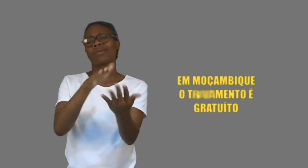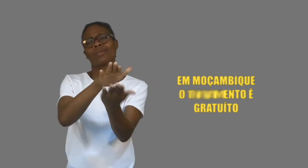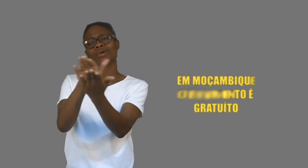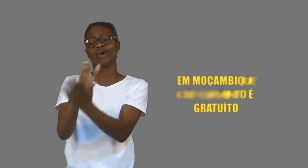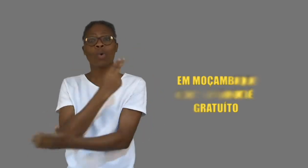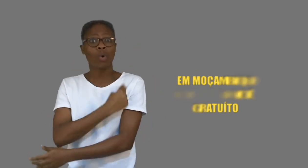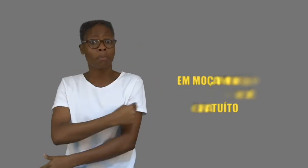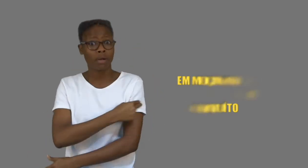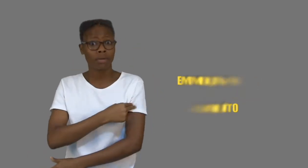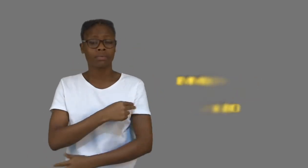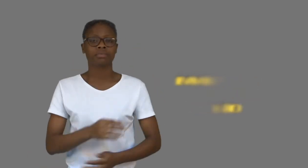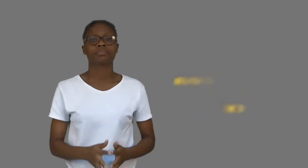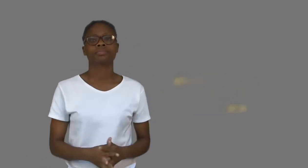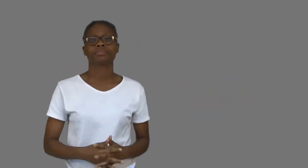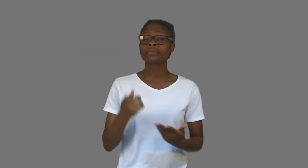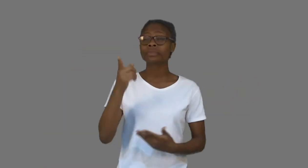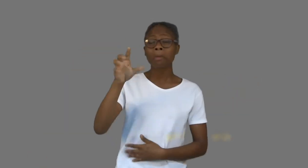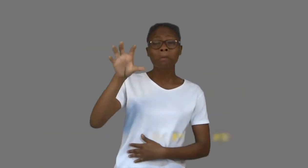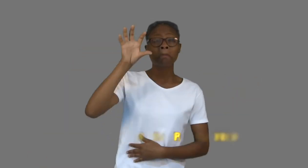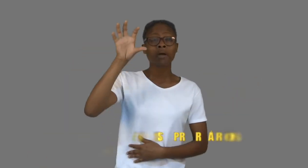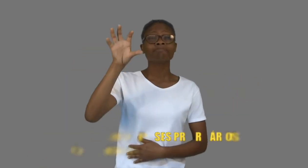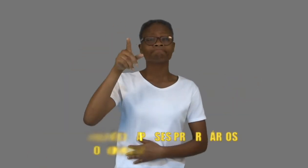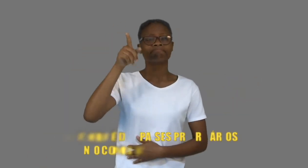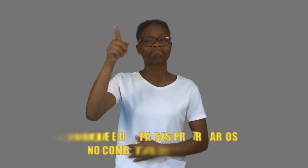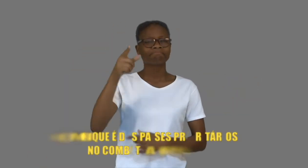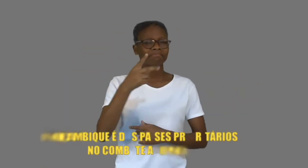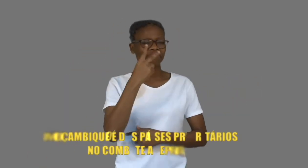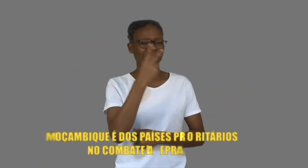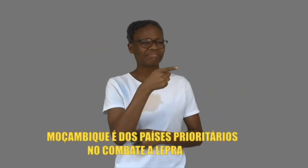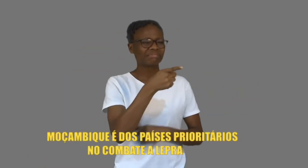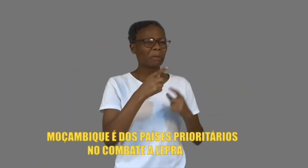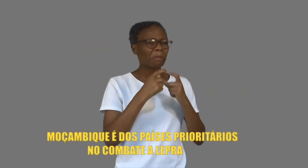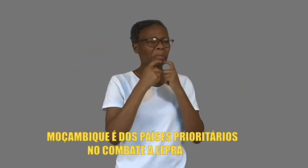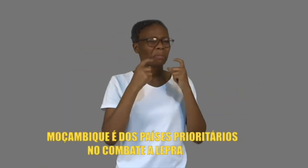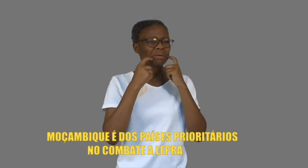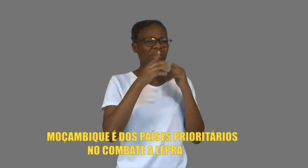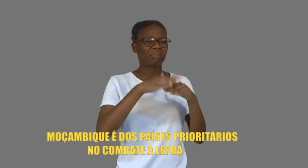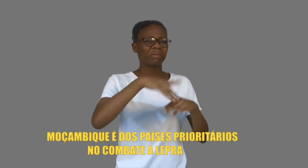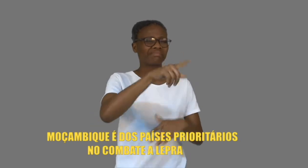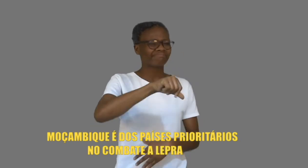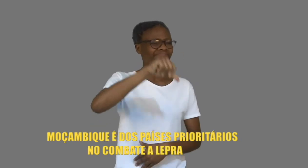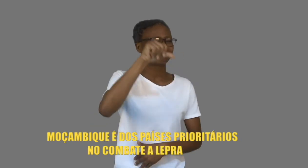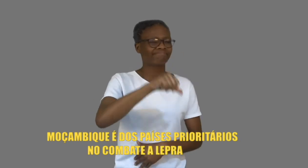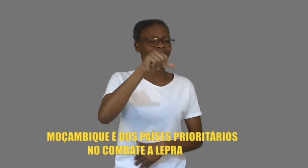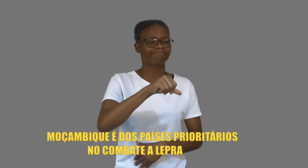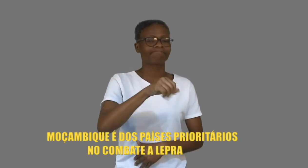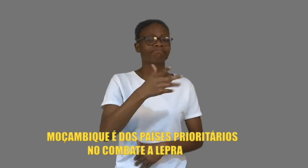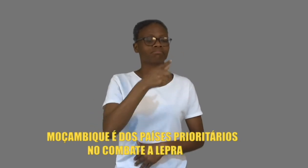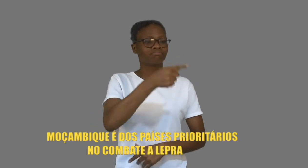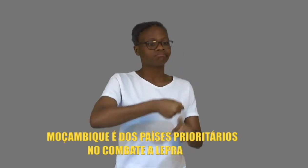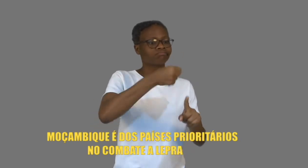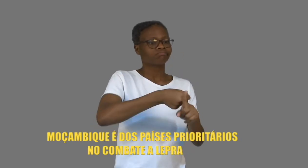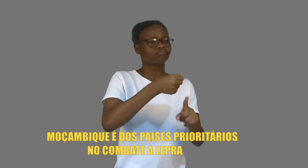unidades sanitárias. O medicamento é tomado entre 6 e 12 meses. Moçambique faz parte dos